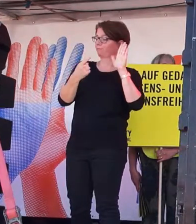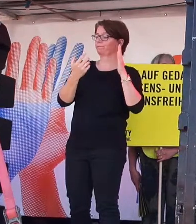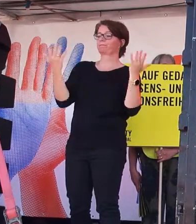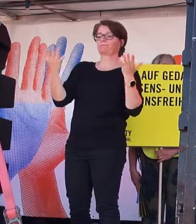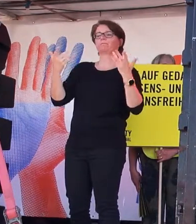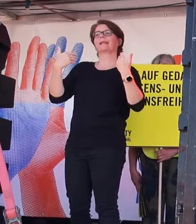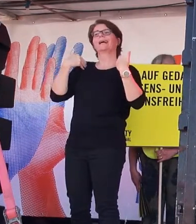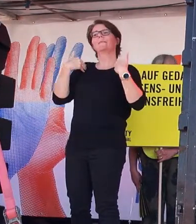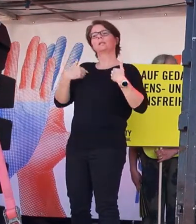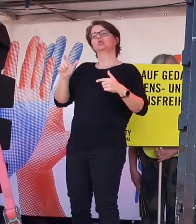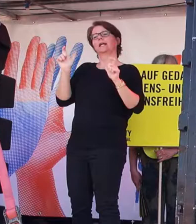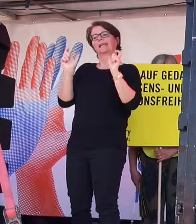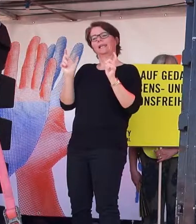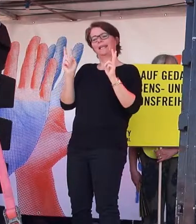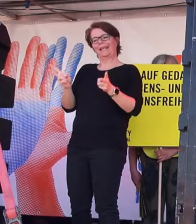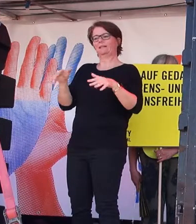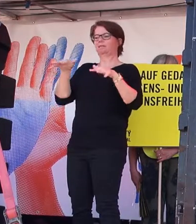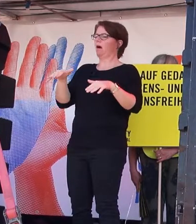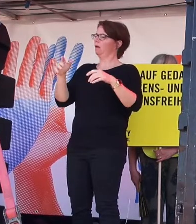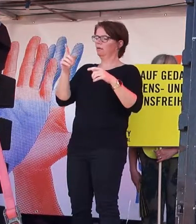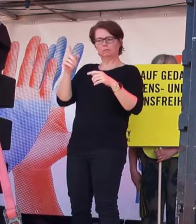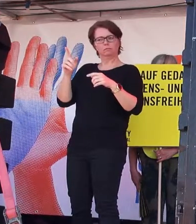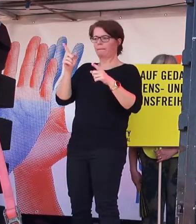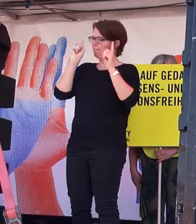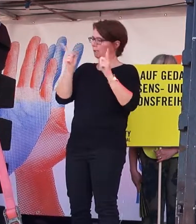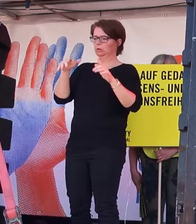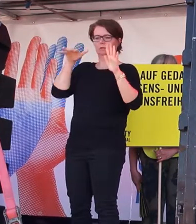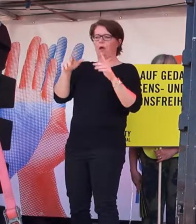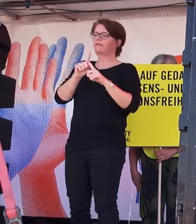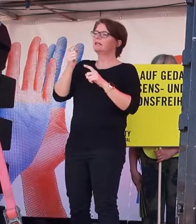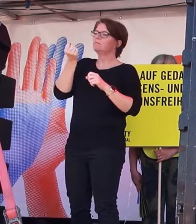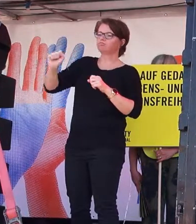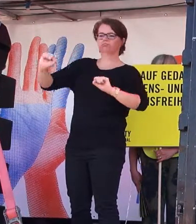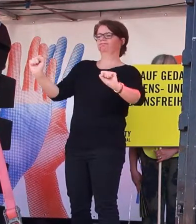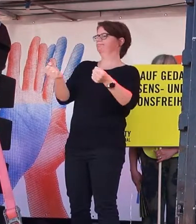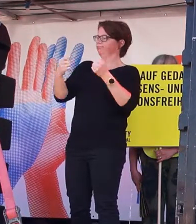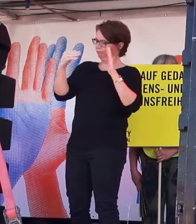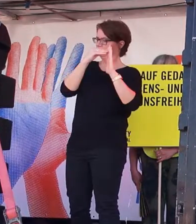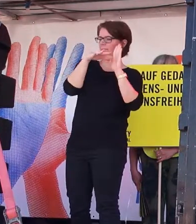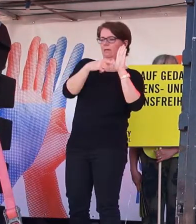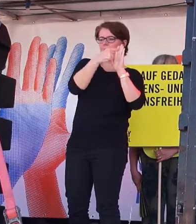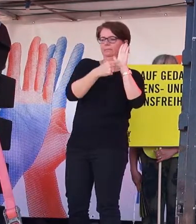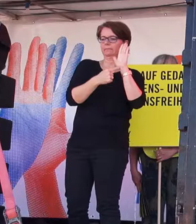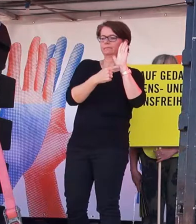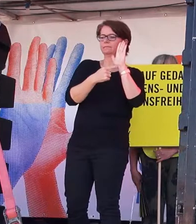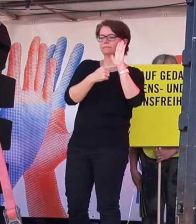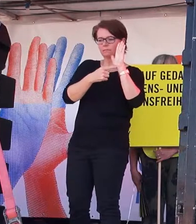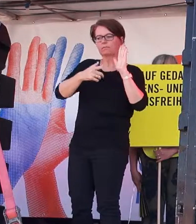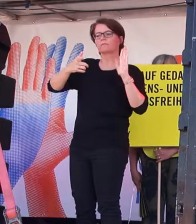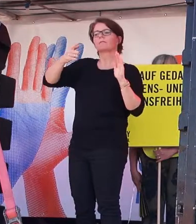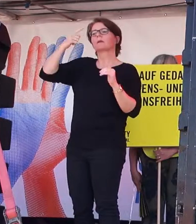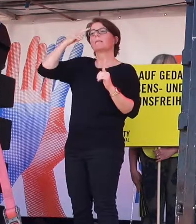und unteilbar. Das Recht zu denken und zu sagen, was man